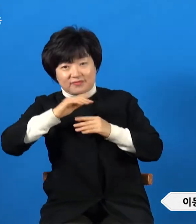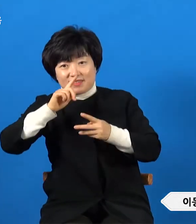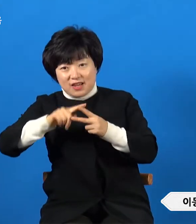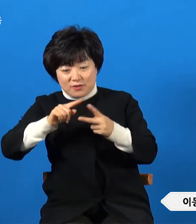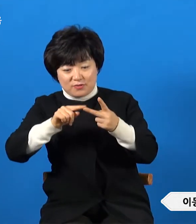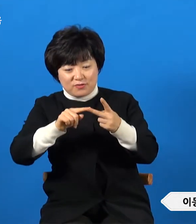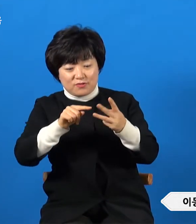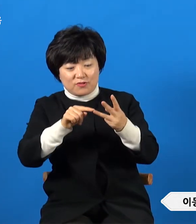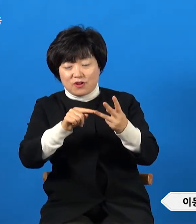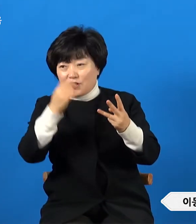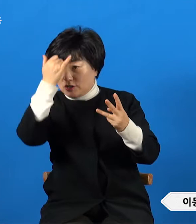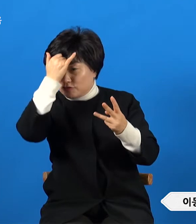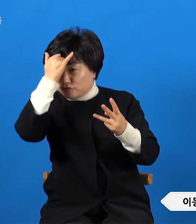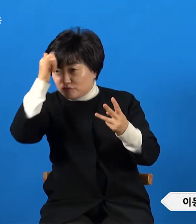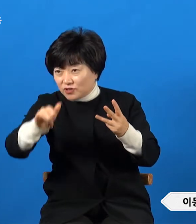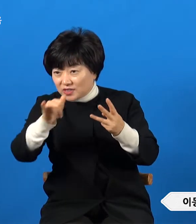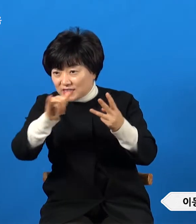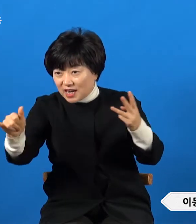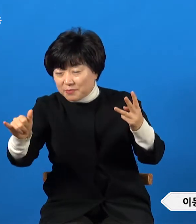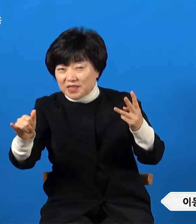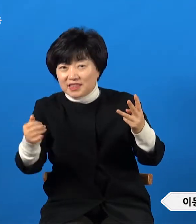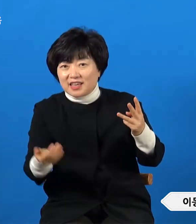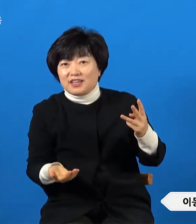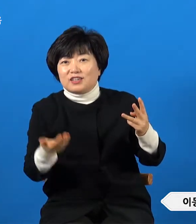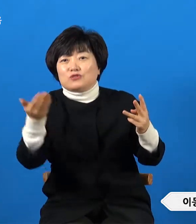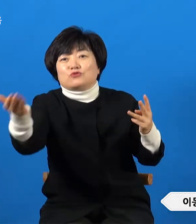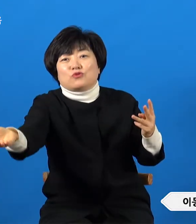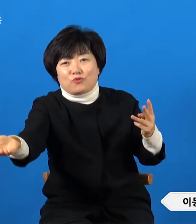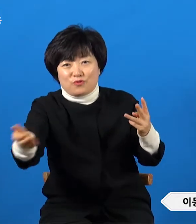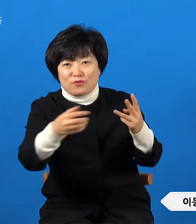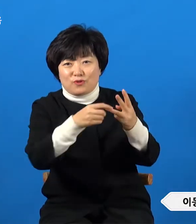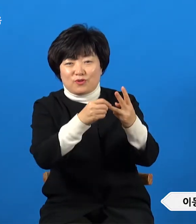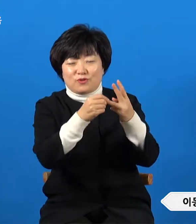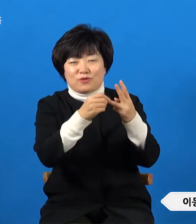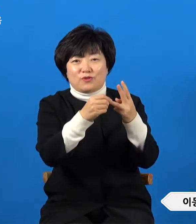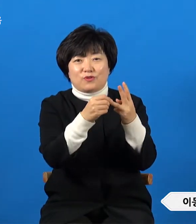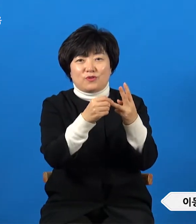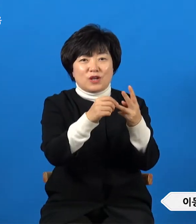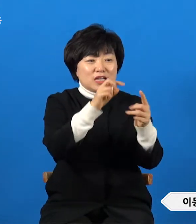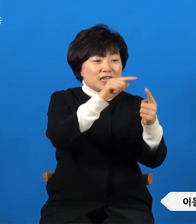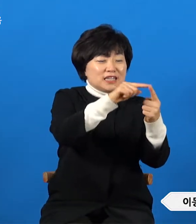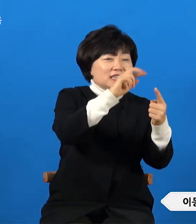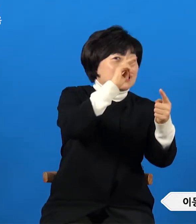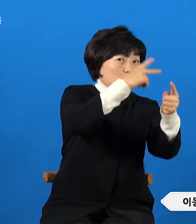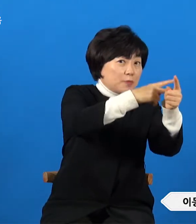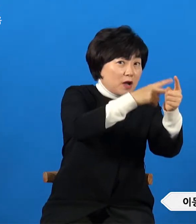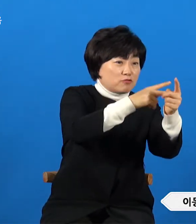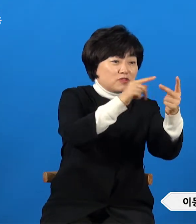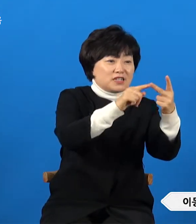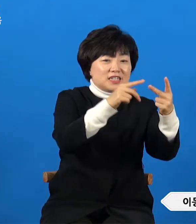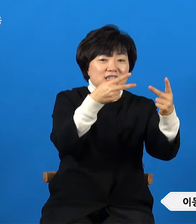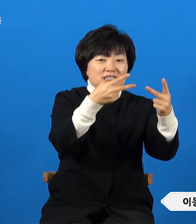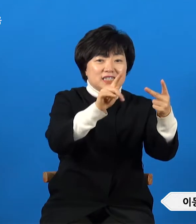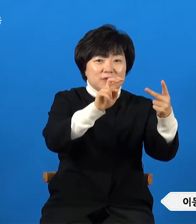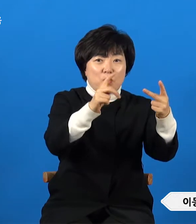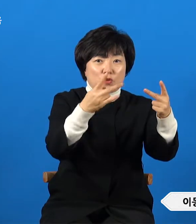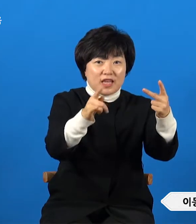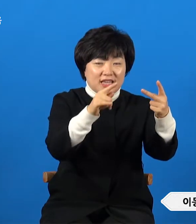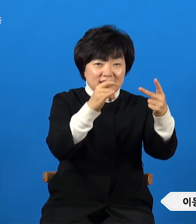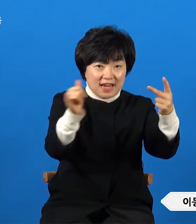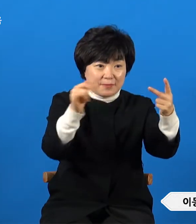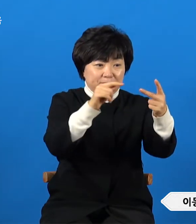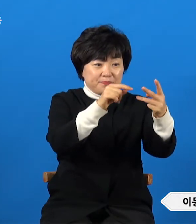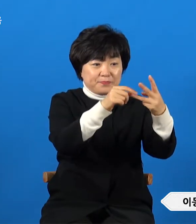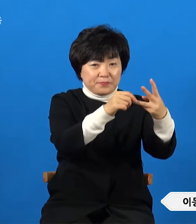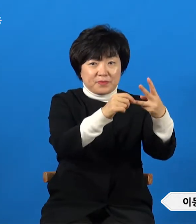이 충성된 사람들이 몇 번째 세대? 3번째 세대. 바울, 디모데, 충성된 사람들. 근데 거기서